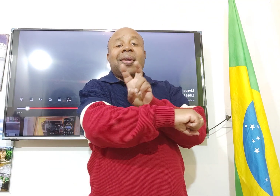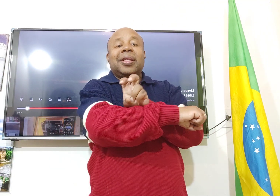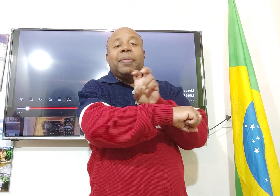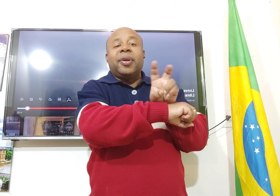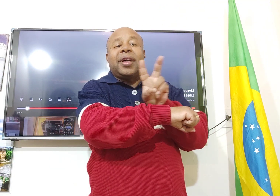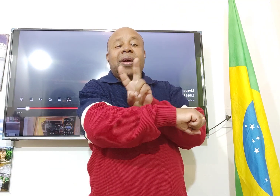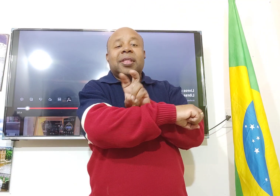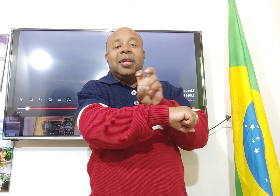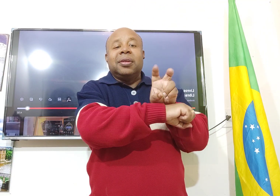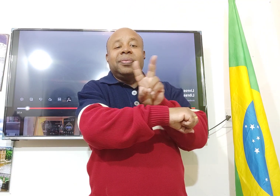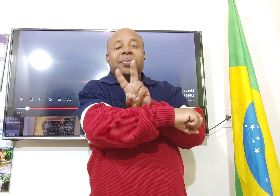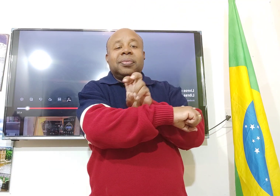assim? Sabe por que Israel é assim?